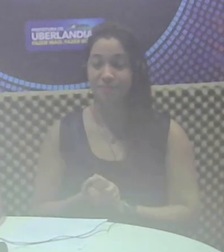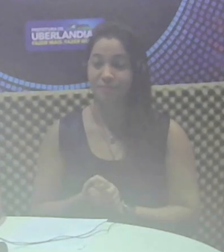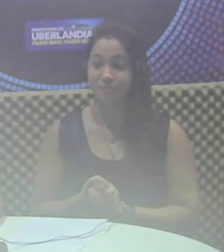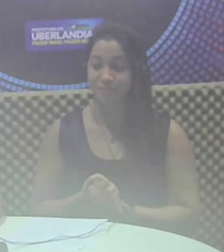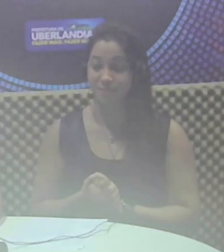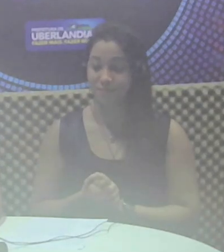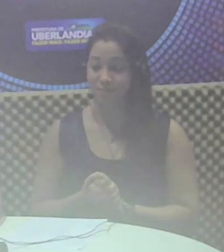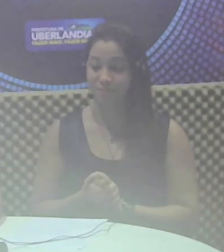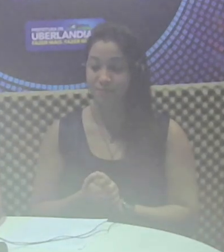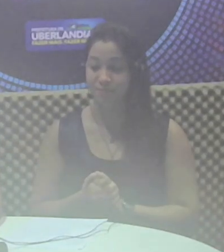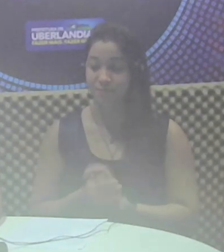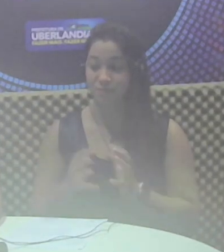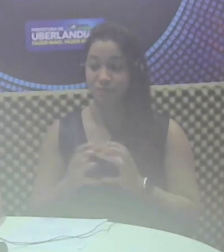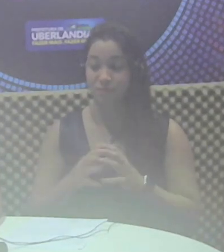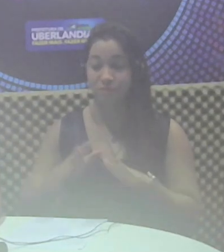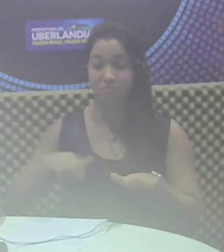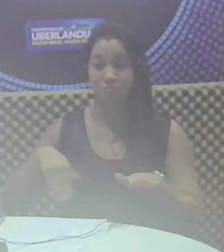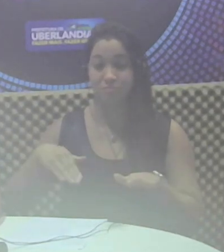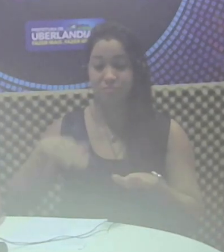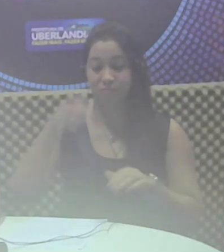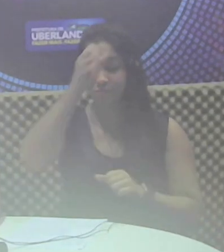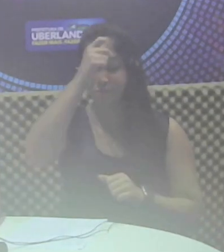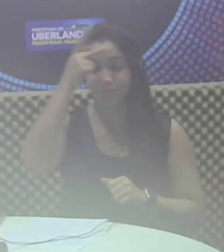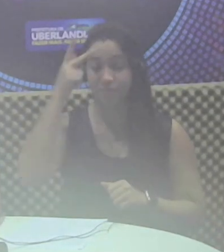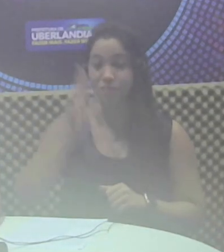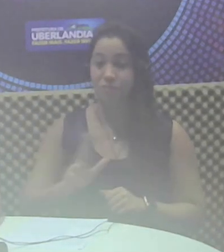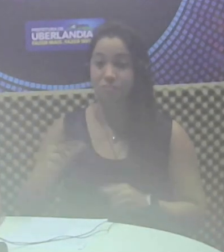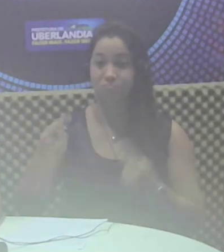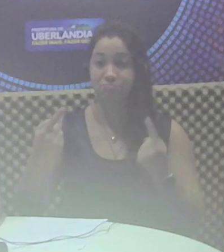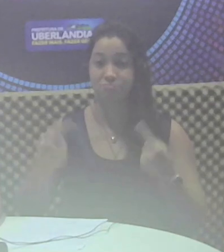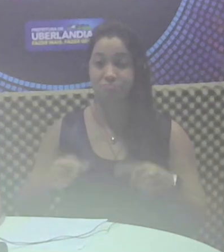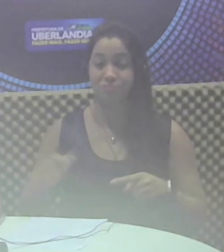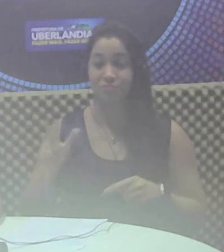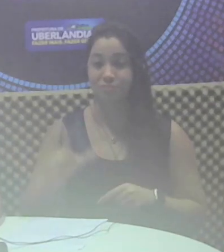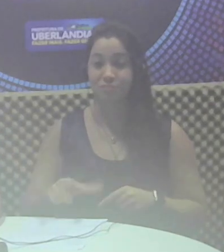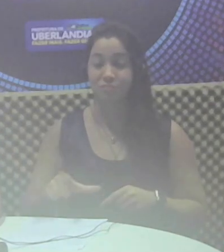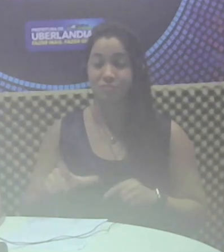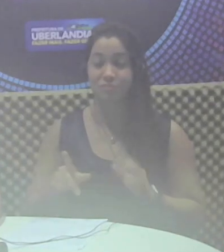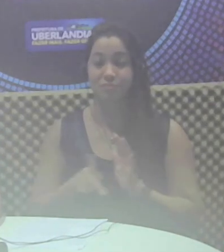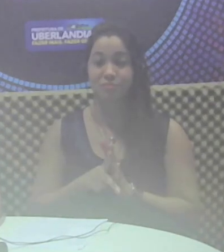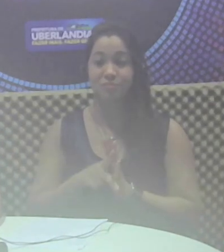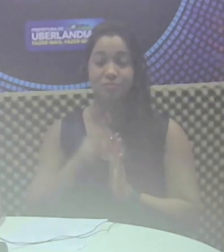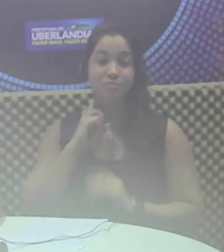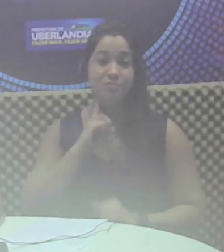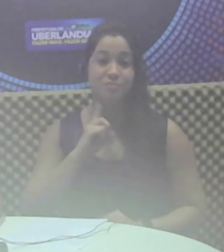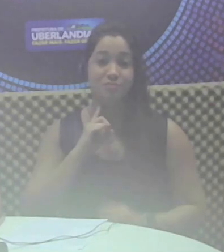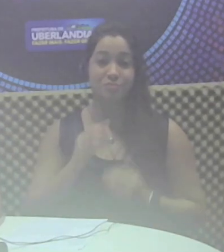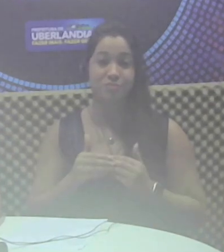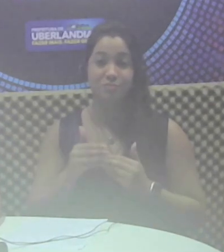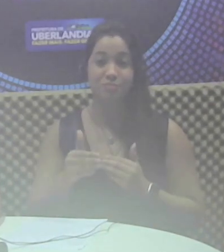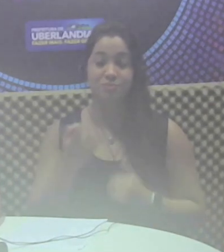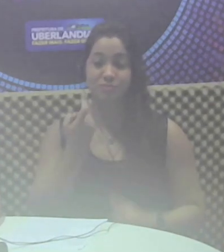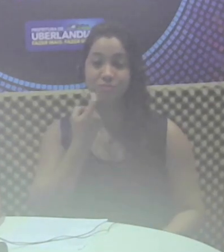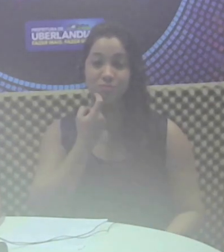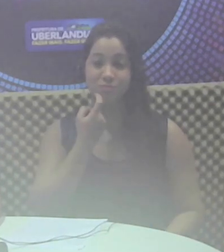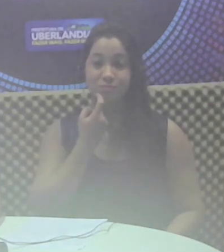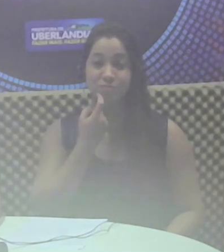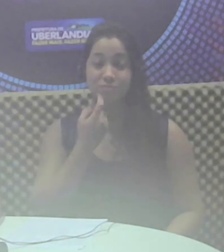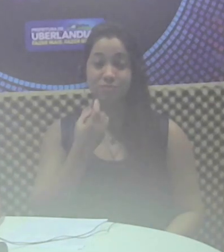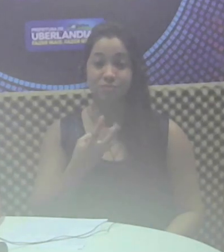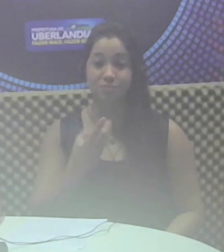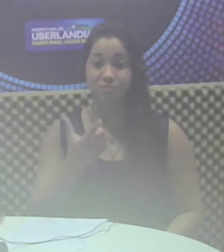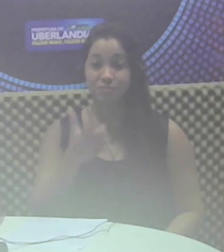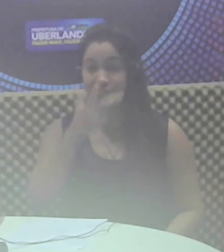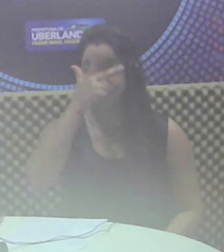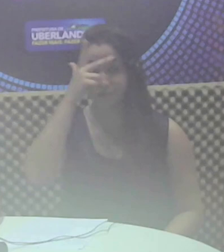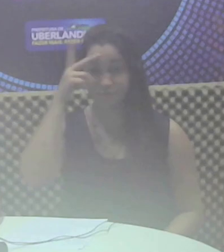notícias. A equipe de natação da Prefeitura de Uberlândia disputa mais um campeonato mineiro a partir desta sexta-feira. 32